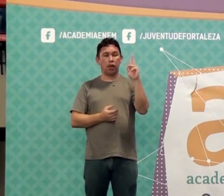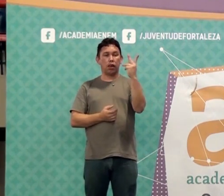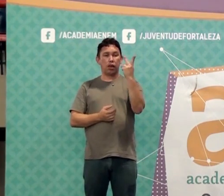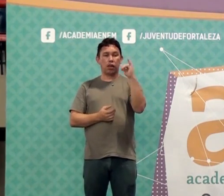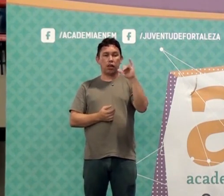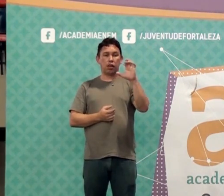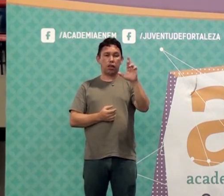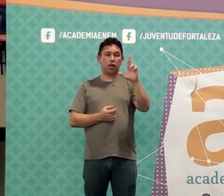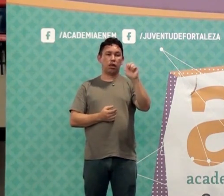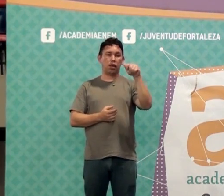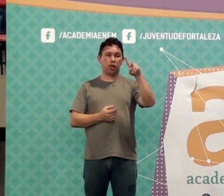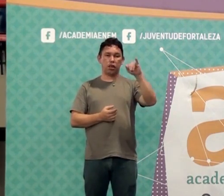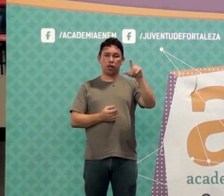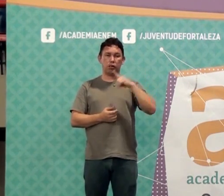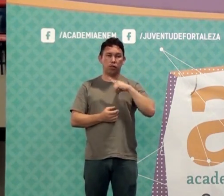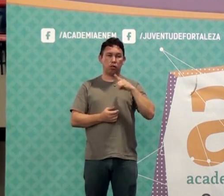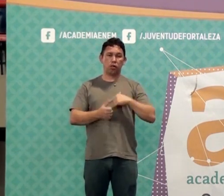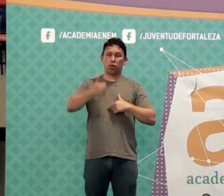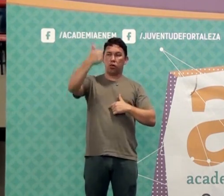isso de quê? Sociedade